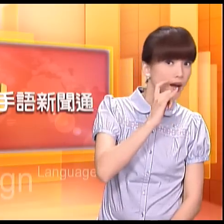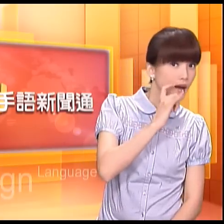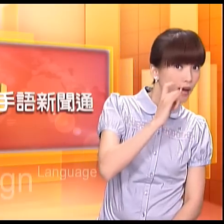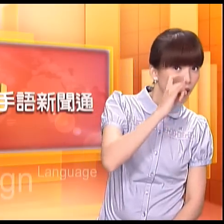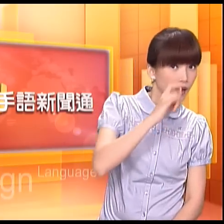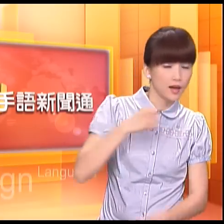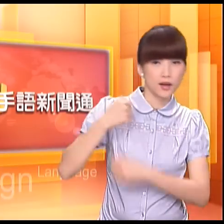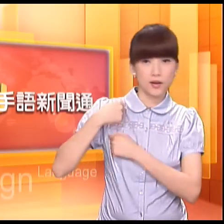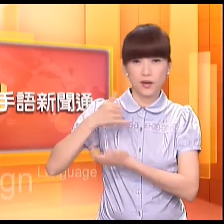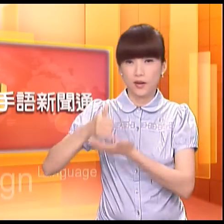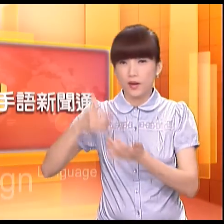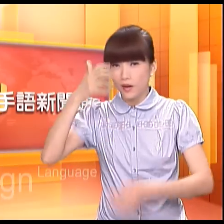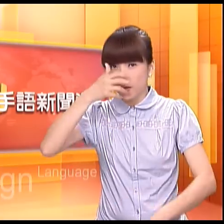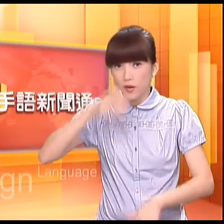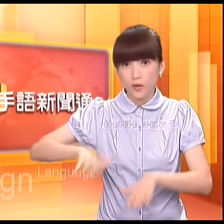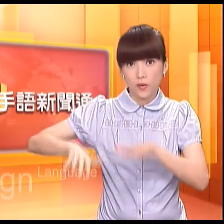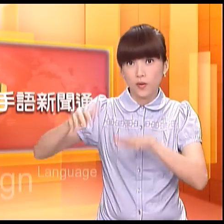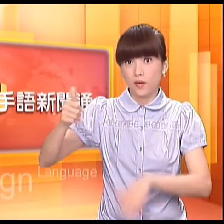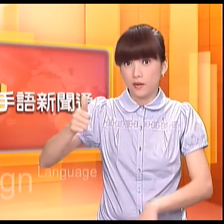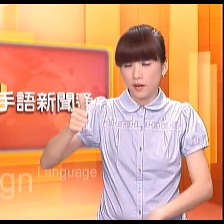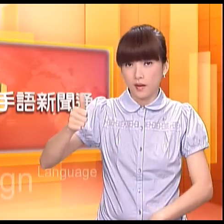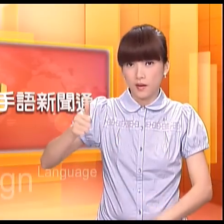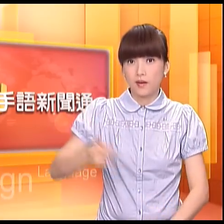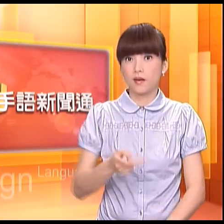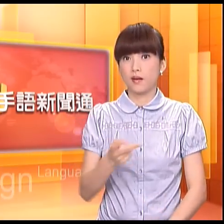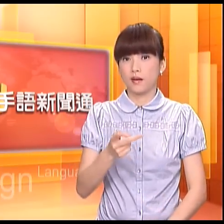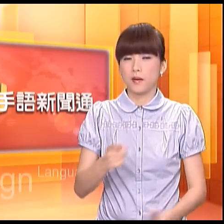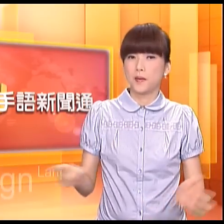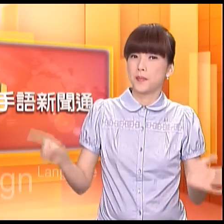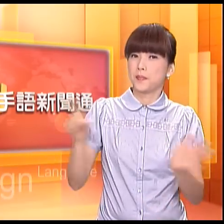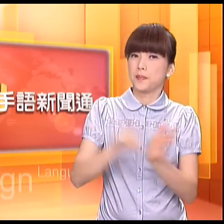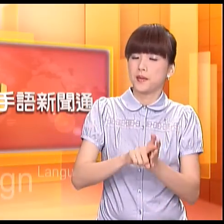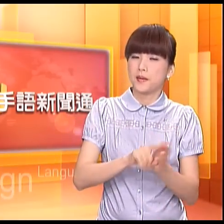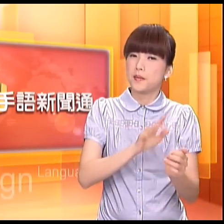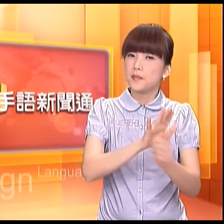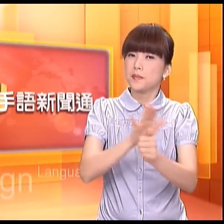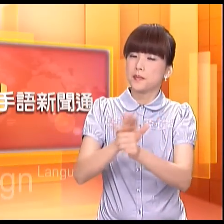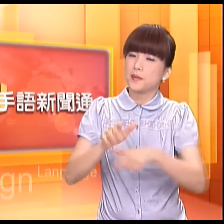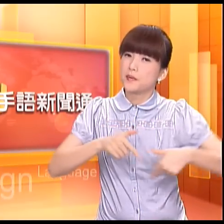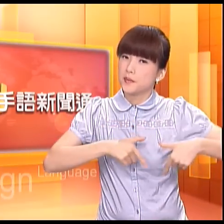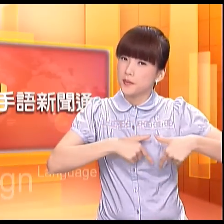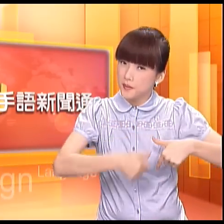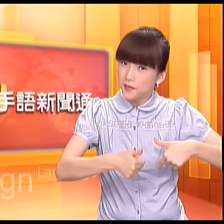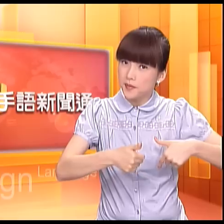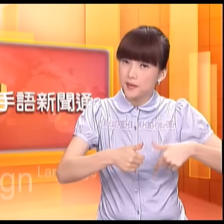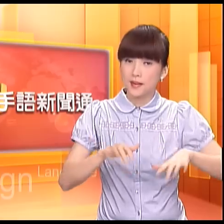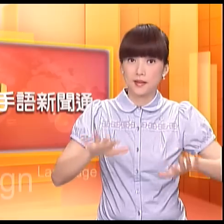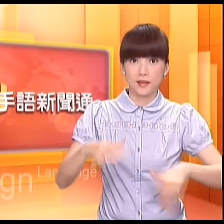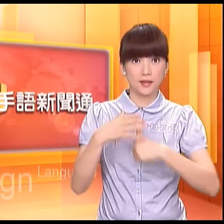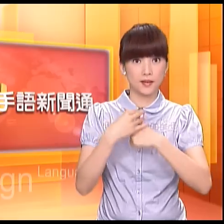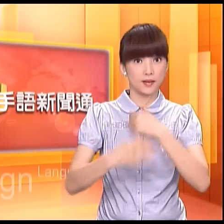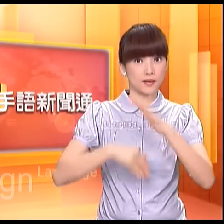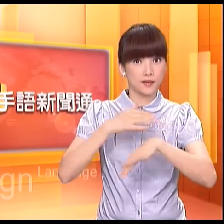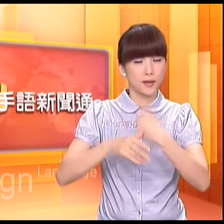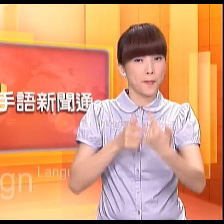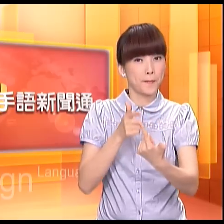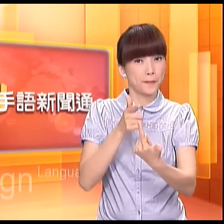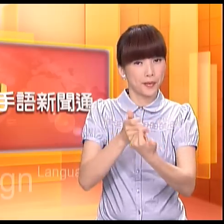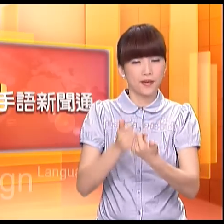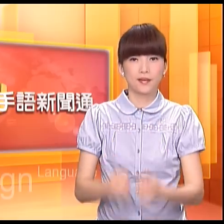不管是陈树菊阿嬷，还是老农民洪中海，他们都是一直默默行善的人。今天我们就来学学慈